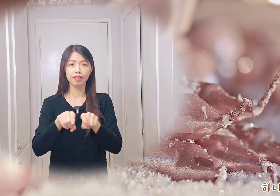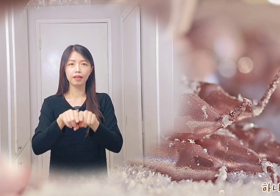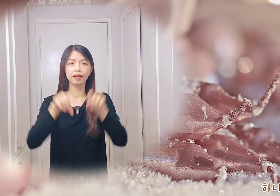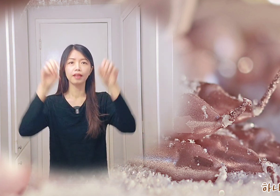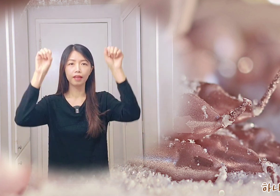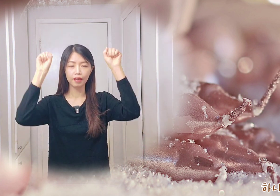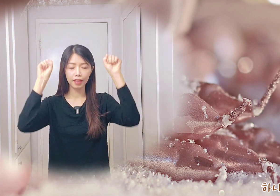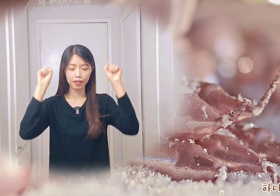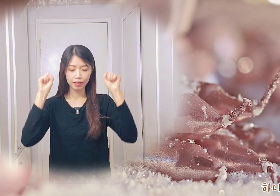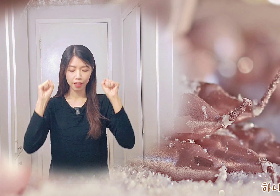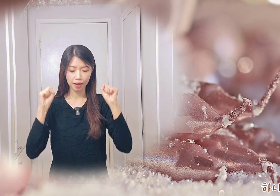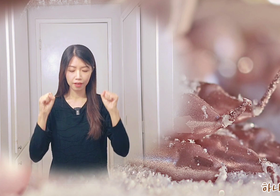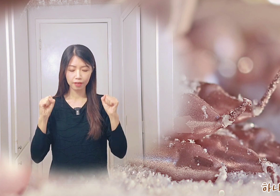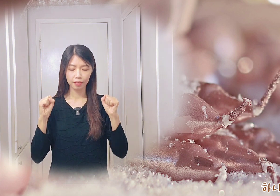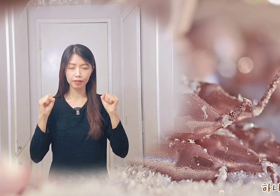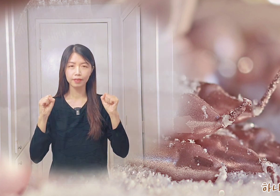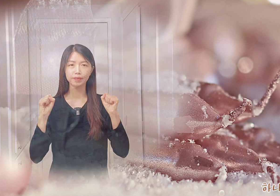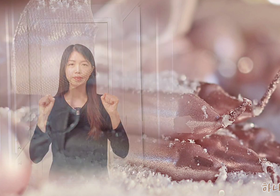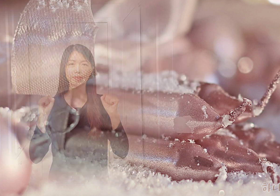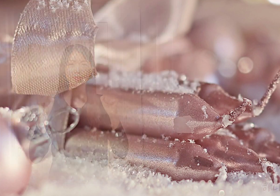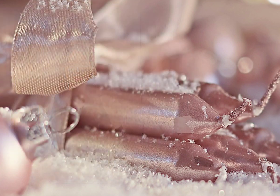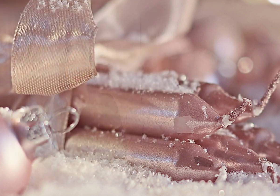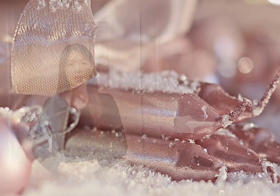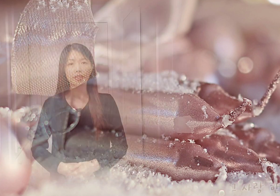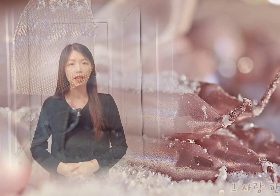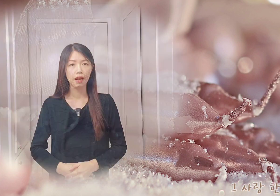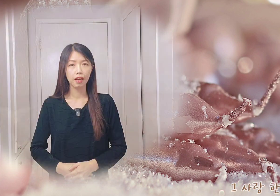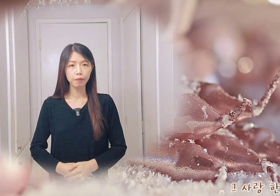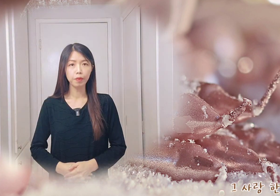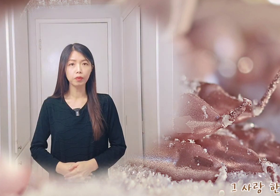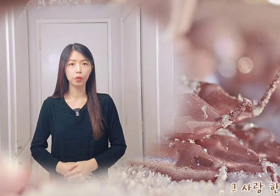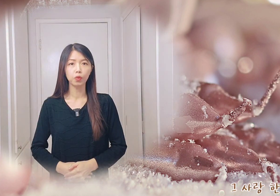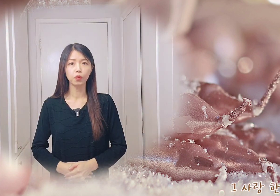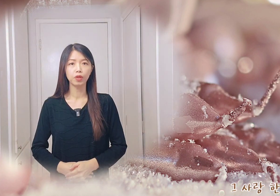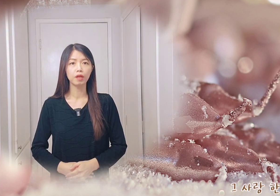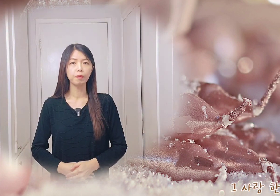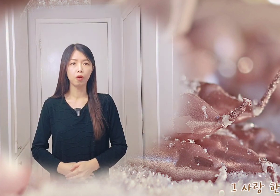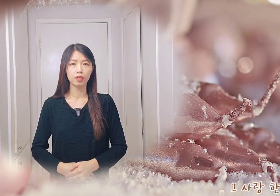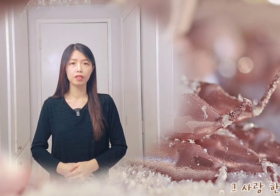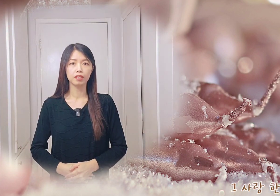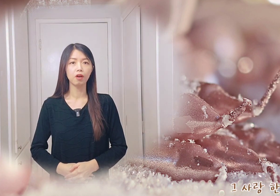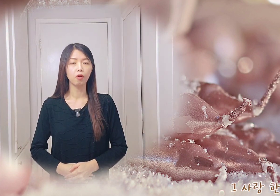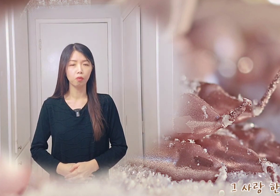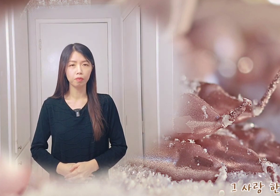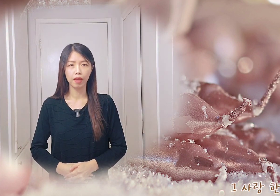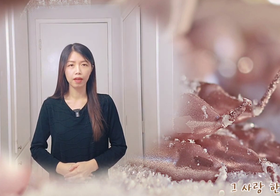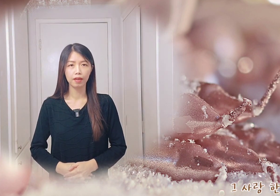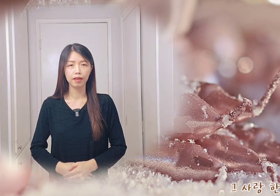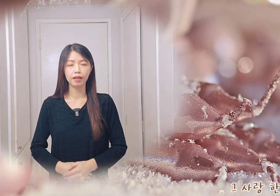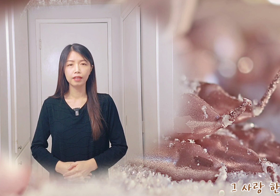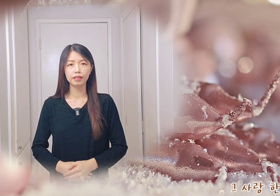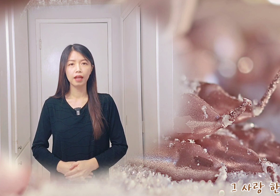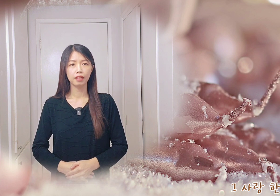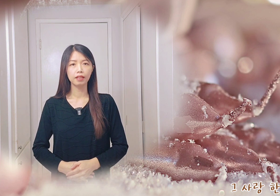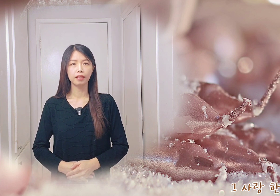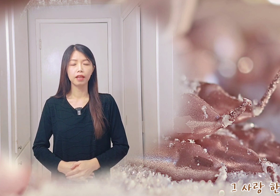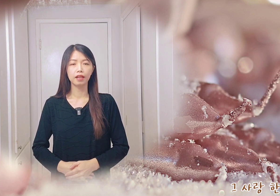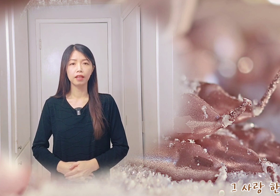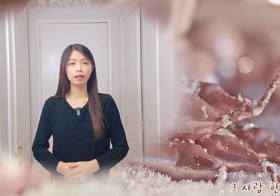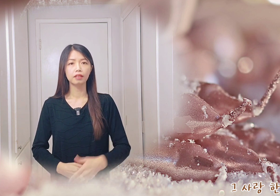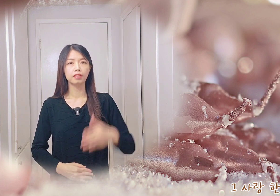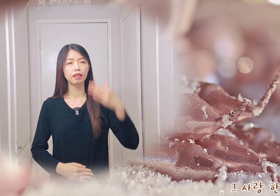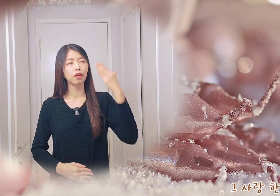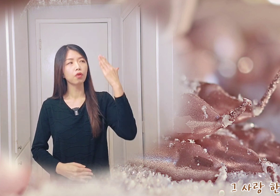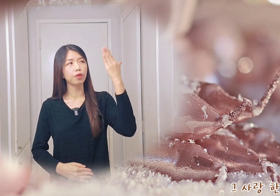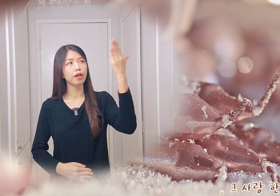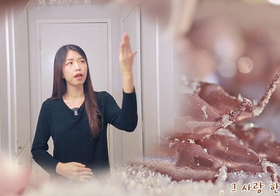함께 계시네. 그 사랑 한 번도 우리를 버리신 적 없네. 그 사랑은